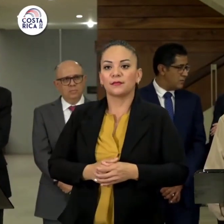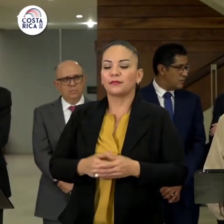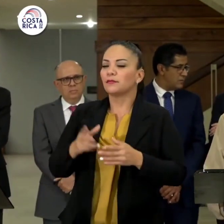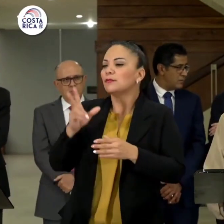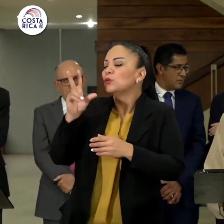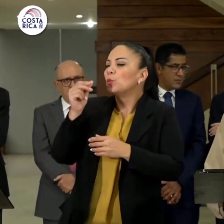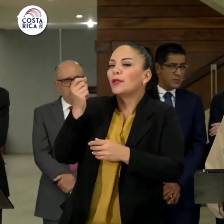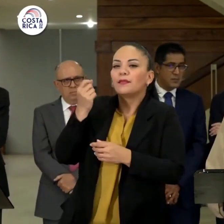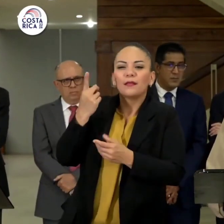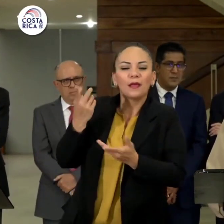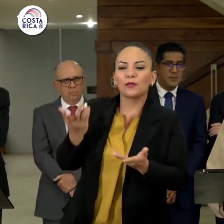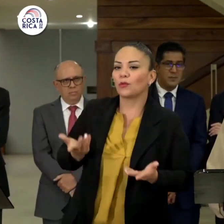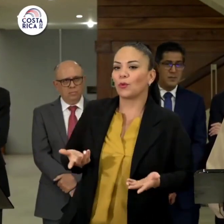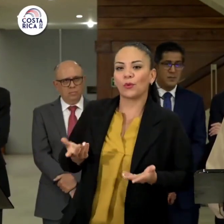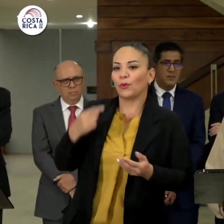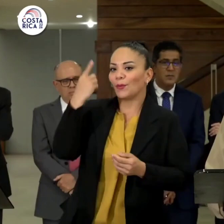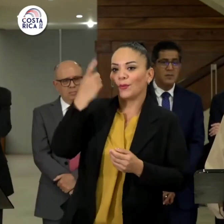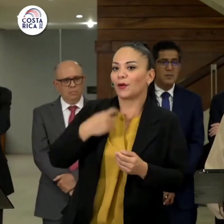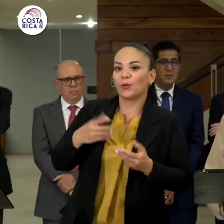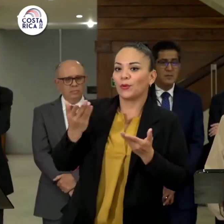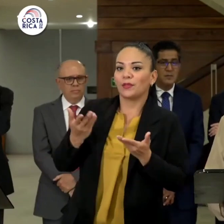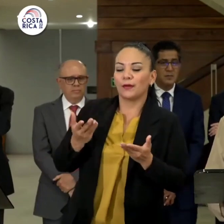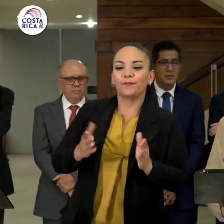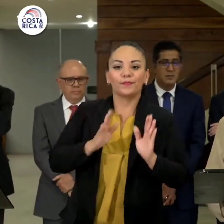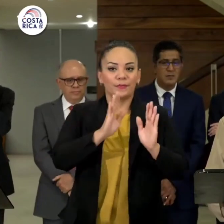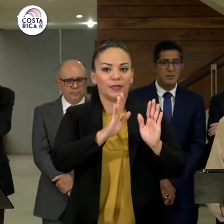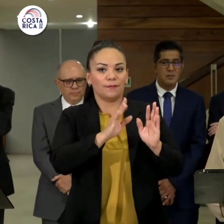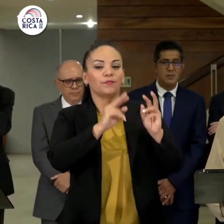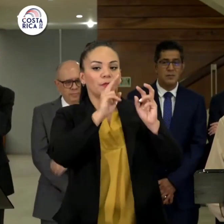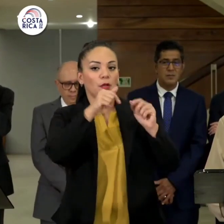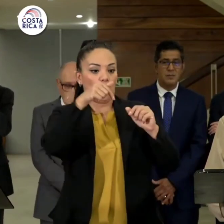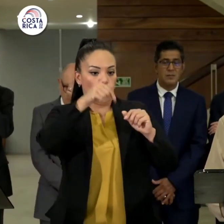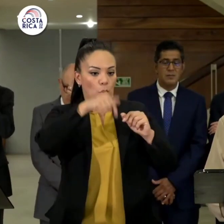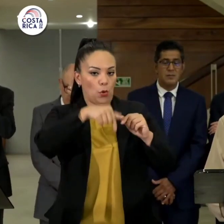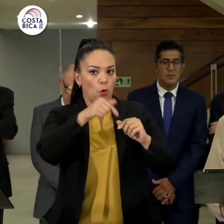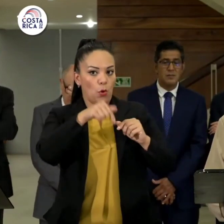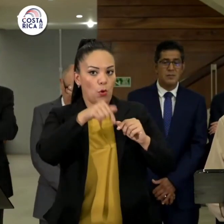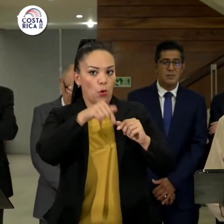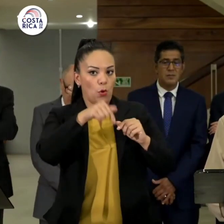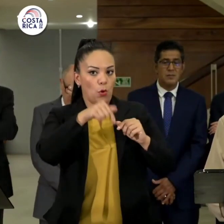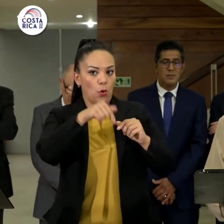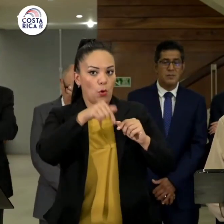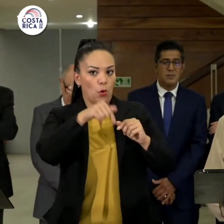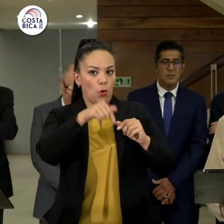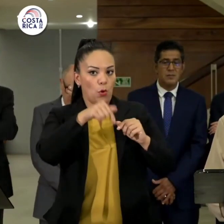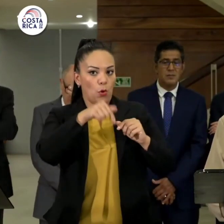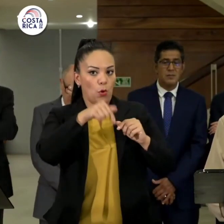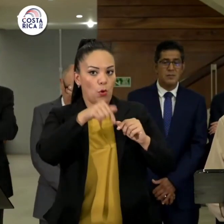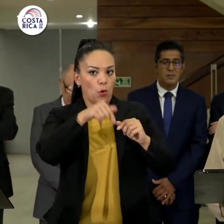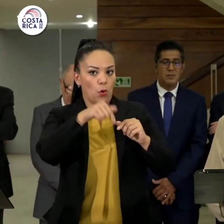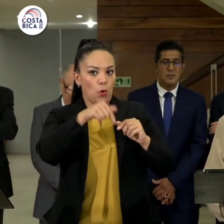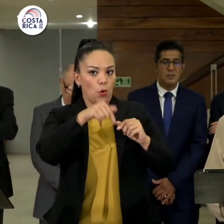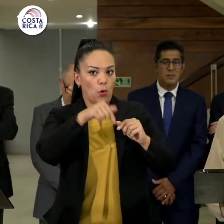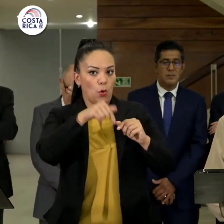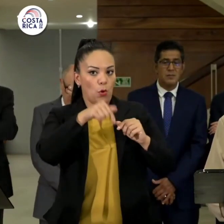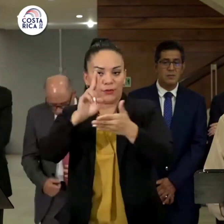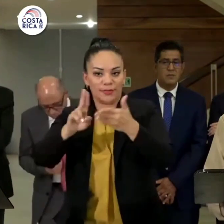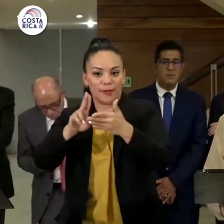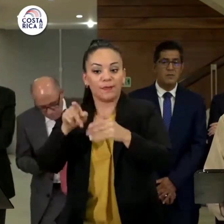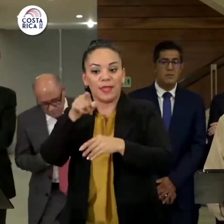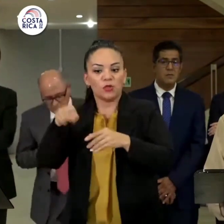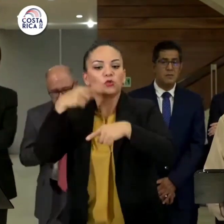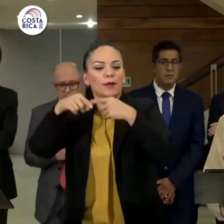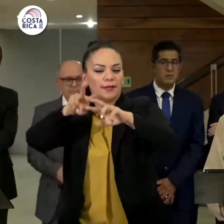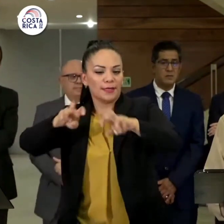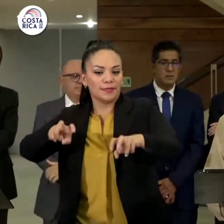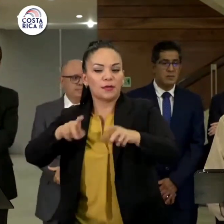No le comprendo qué es lo que está preguntando, digamos, acerca de la presentación que le hicieron el día de hoy a los rectores, que los rectores van a estar estudiando,